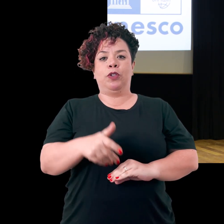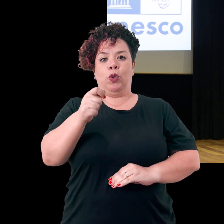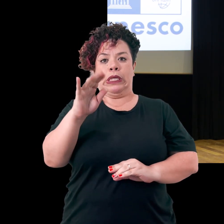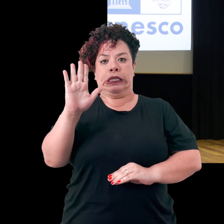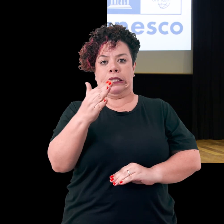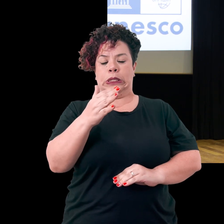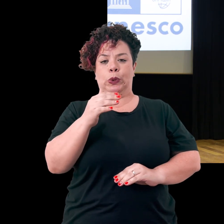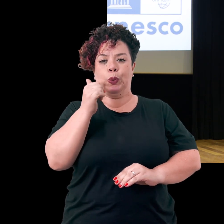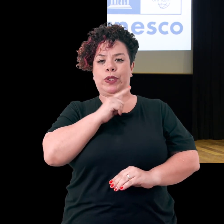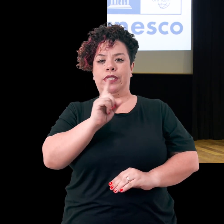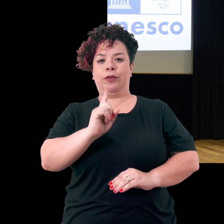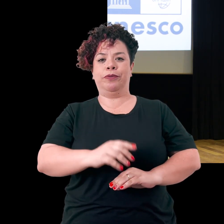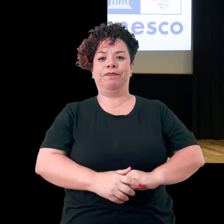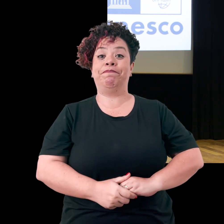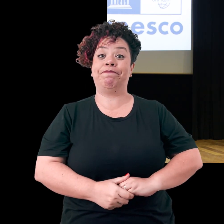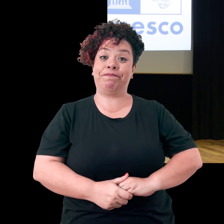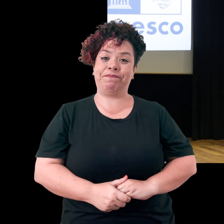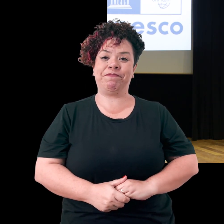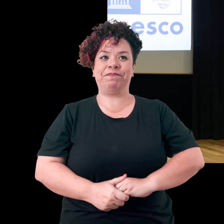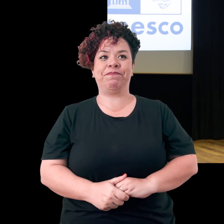O slide não mudou.